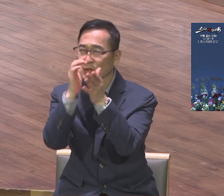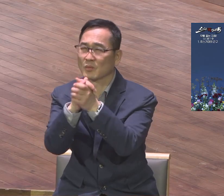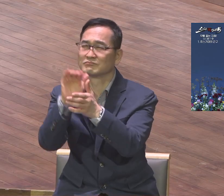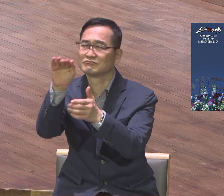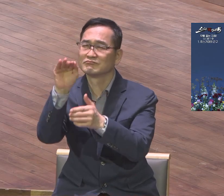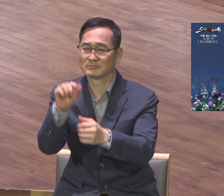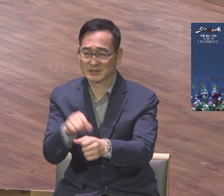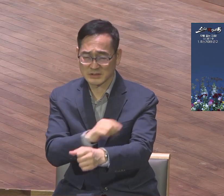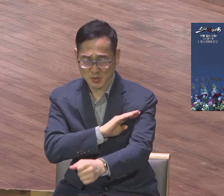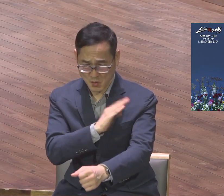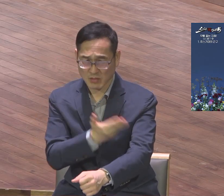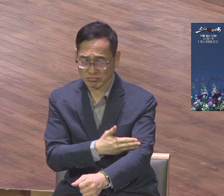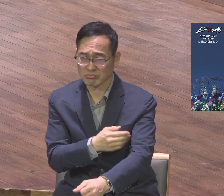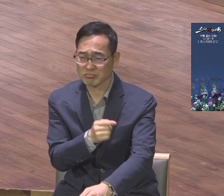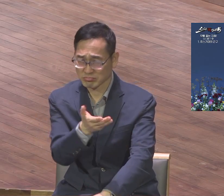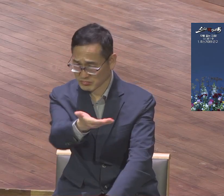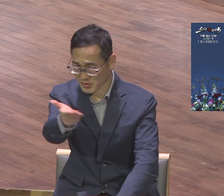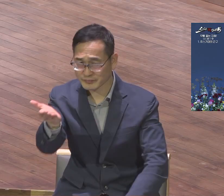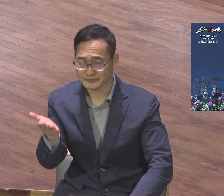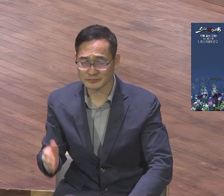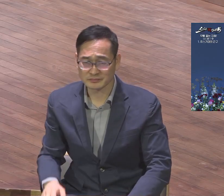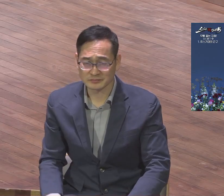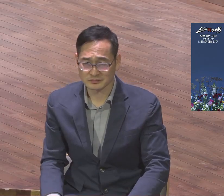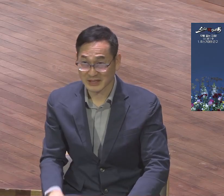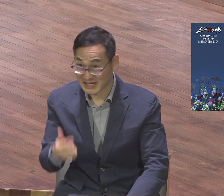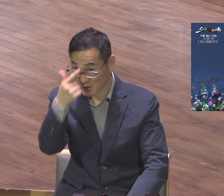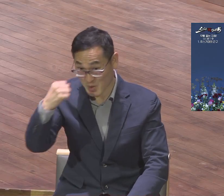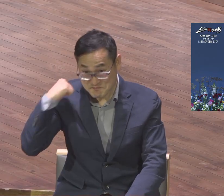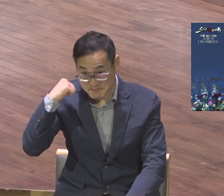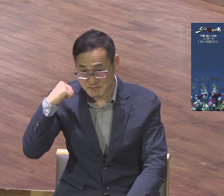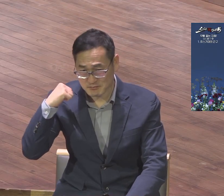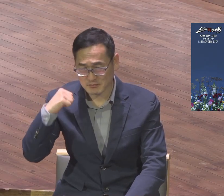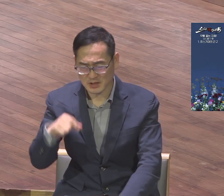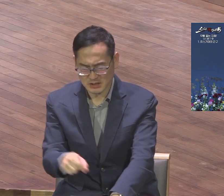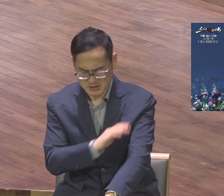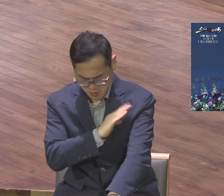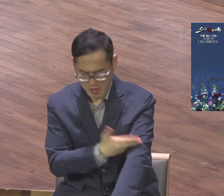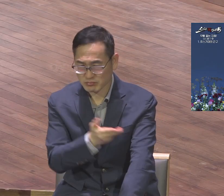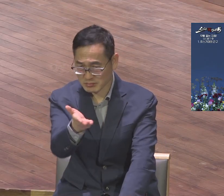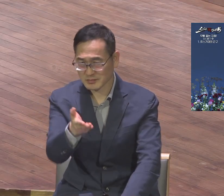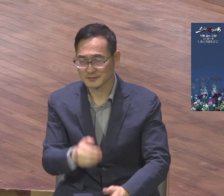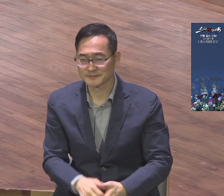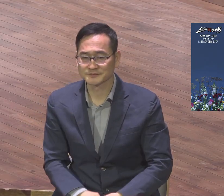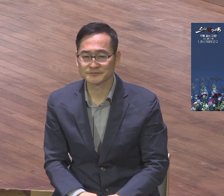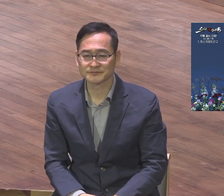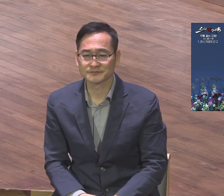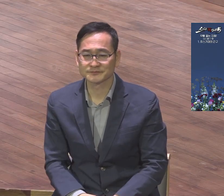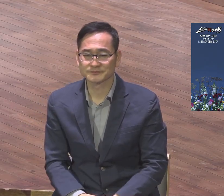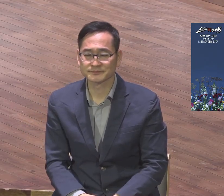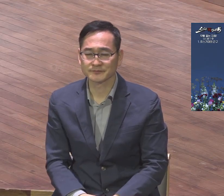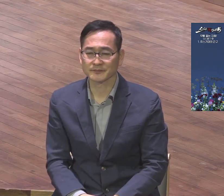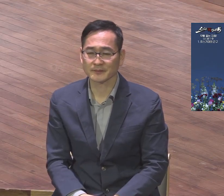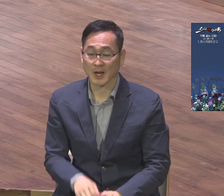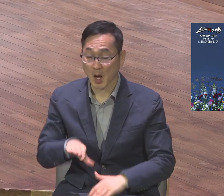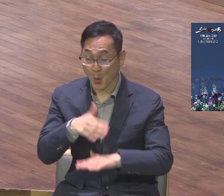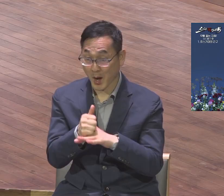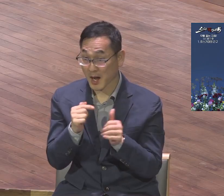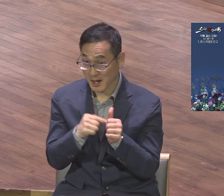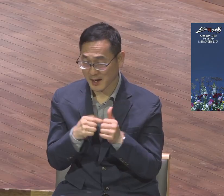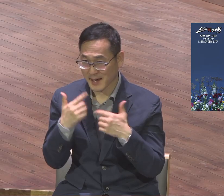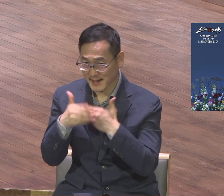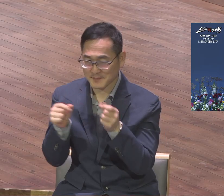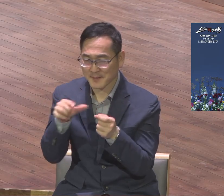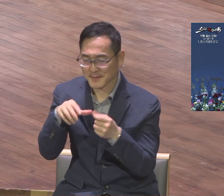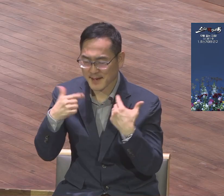히스기야는요, 위기를 만나면 하나님 앞에 무릎 꿇는 지혜가 있었어요.